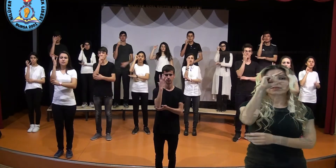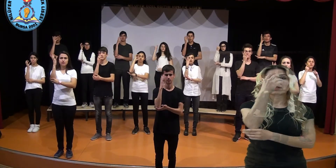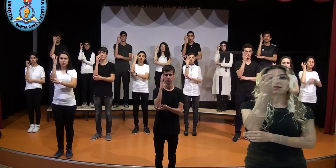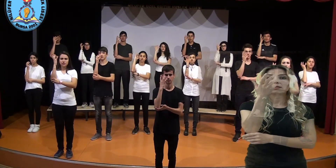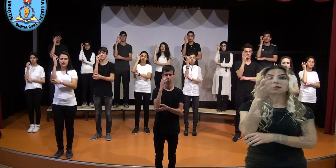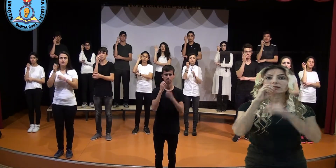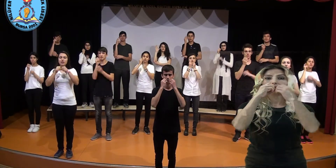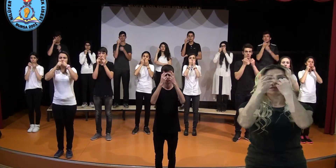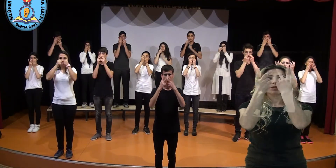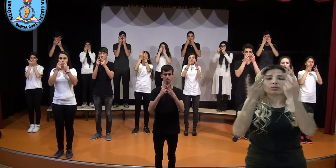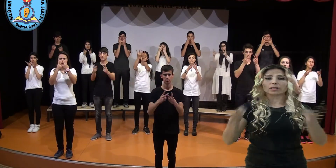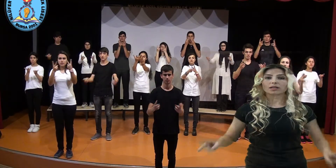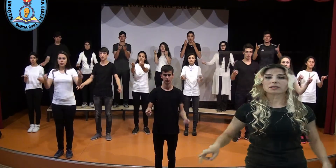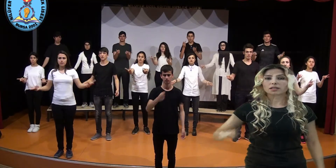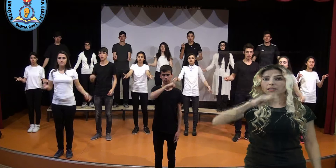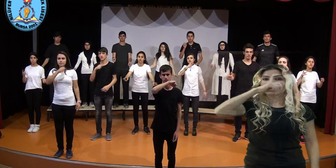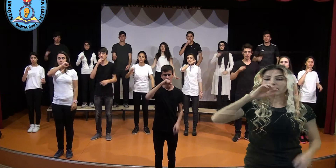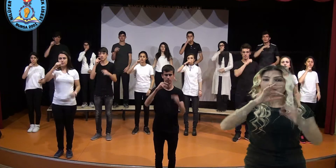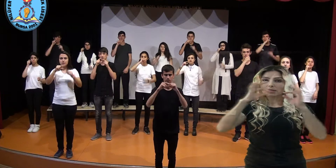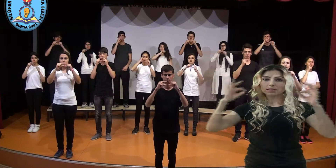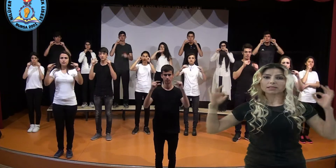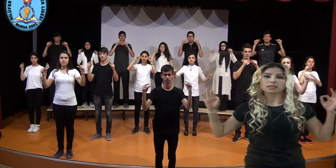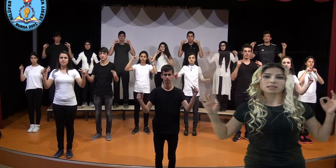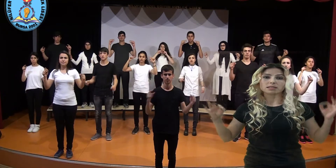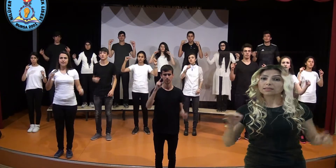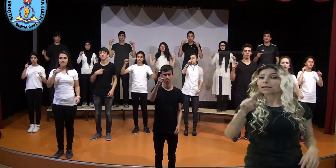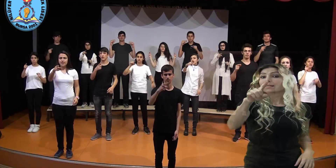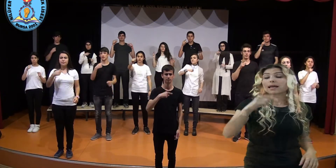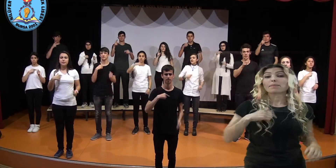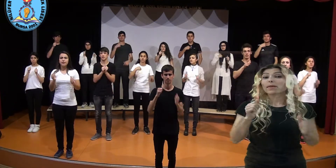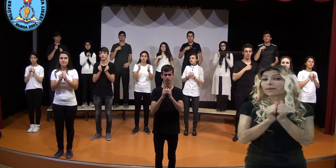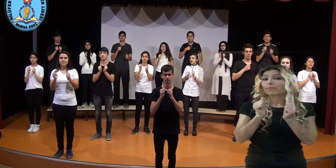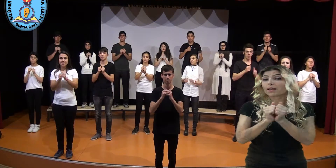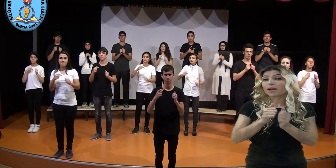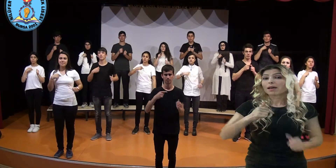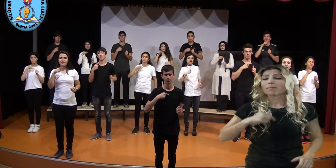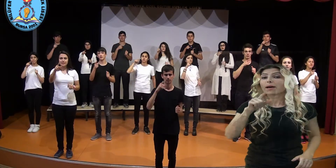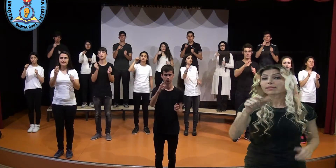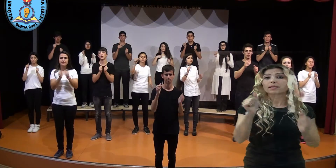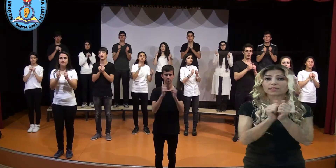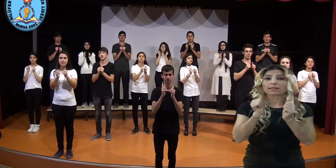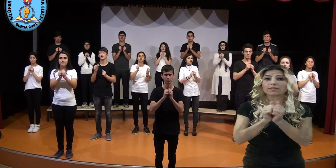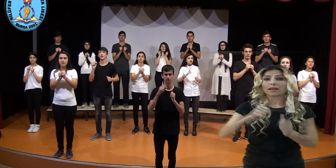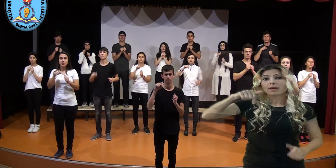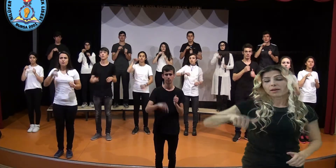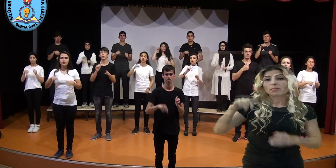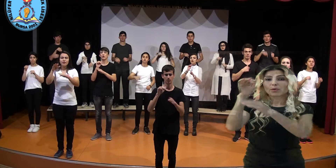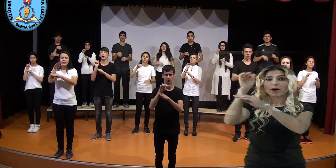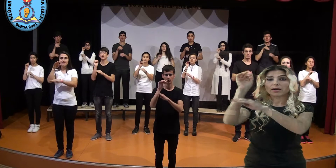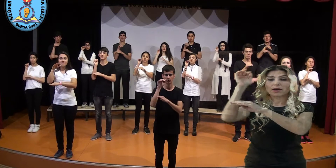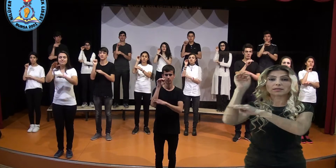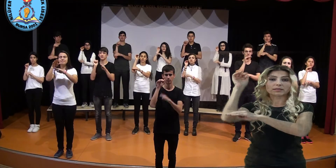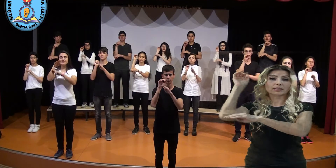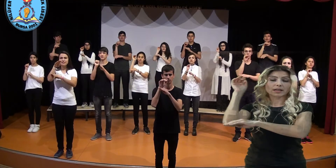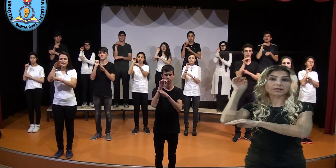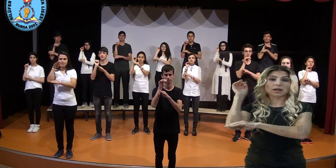fidanım, güller açan damlıyız. Sen benimle, gel seninle, bu